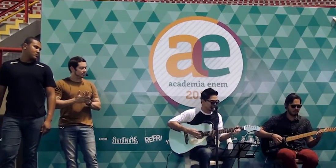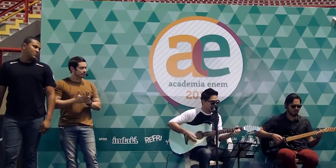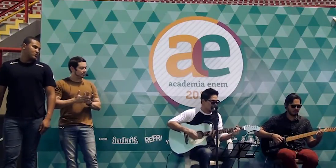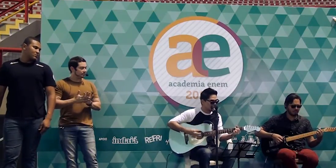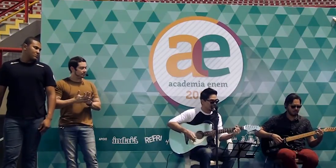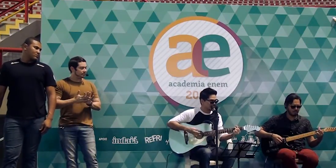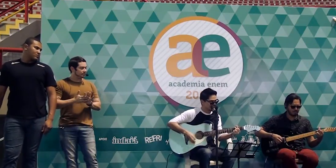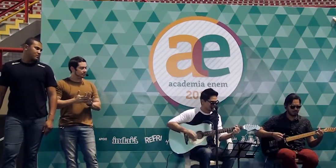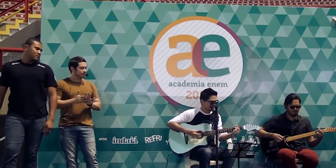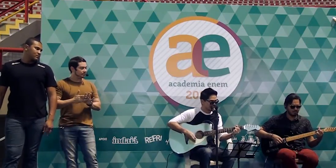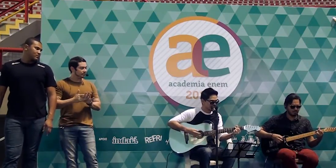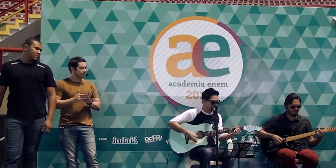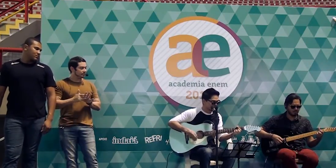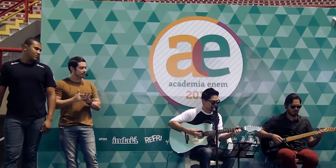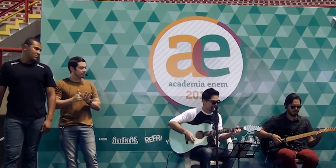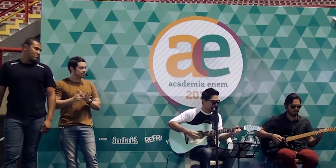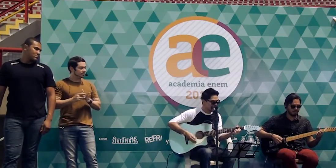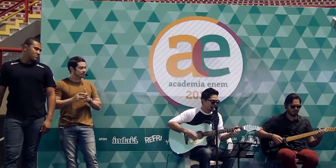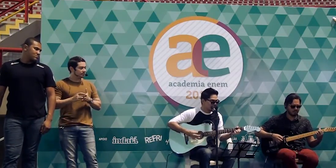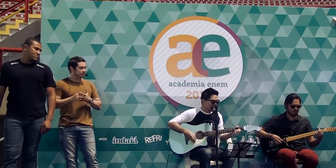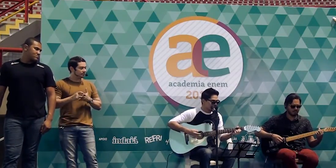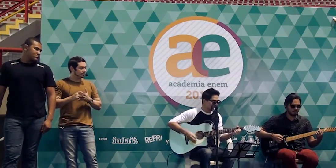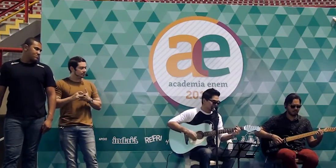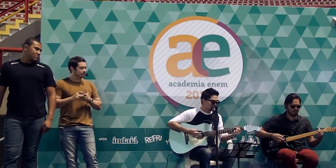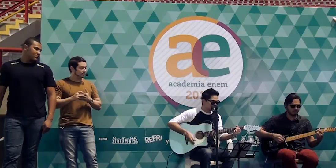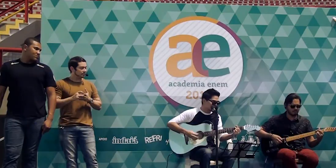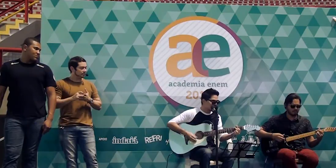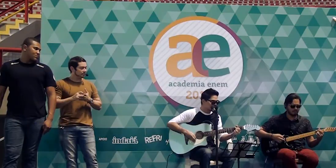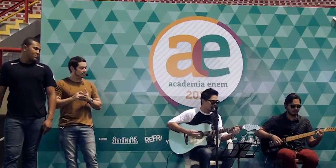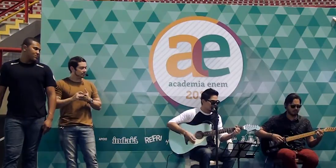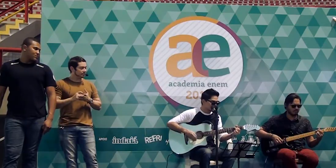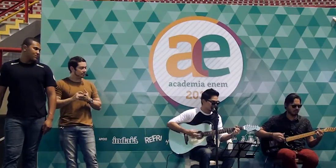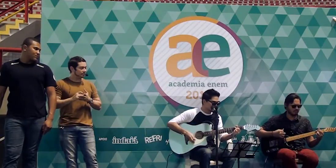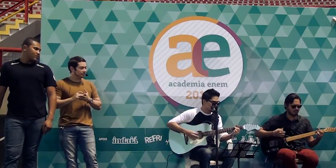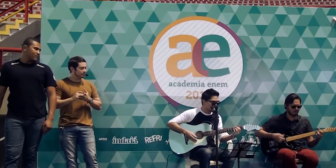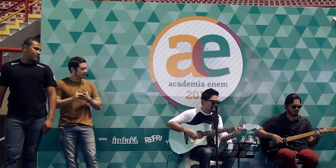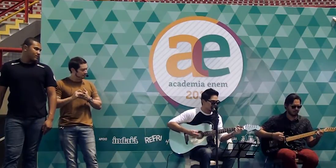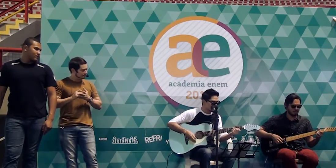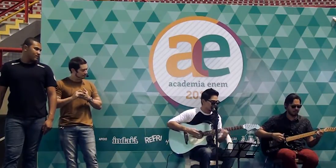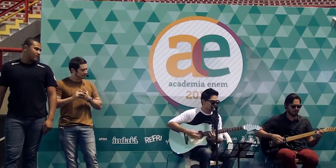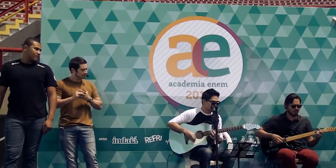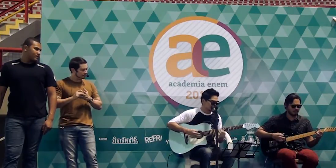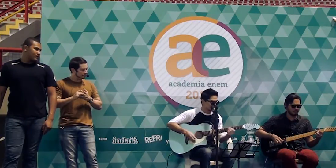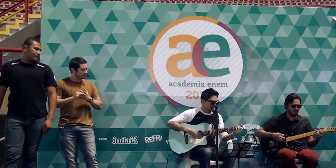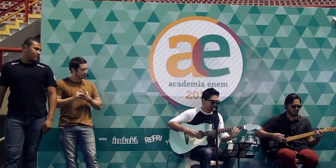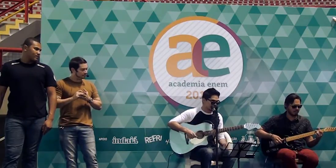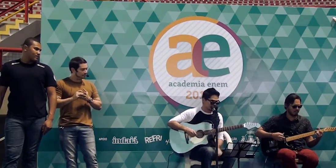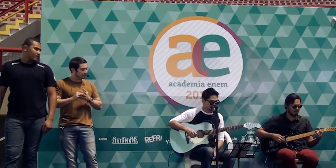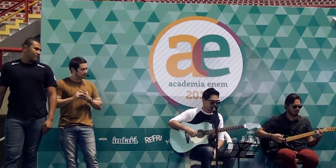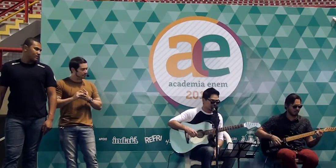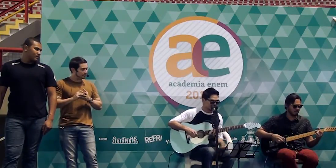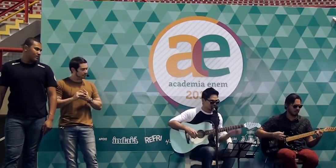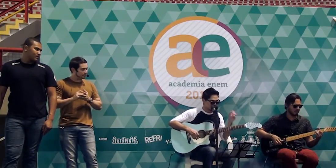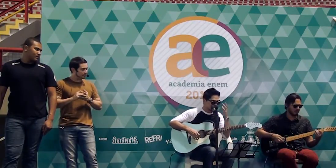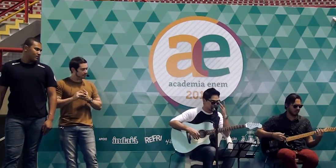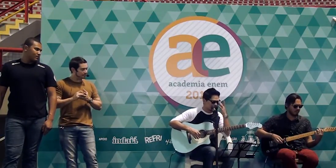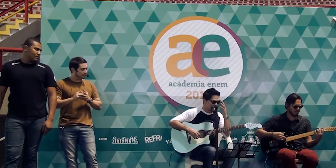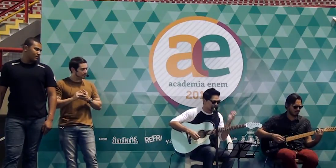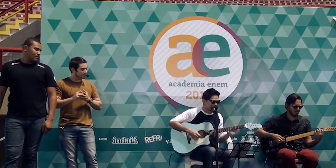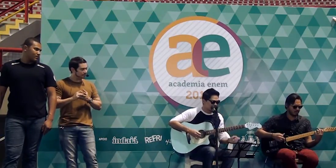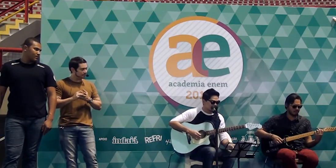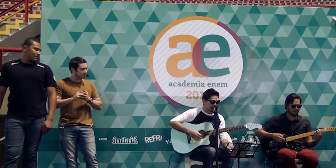nunca brigue com um peixe de ascendência avião. Mas antes de sair com ódio, não olhar o velho e se você perdeu sua vida,